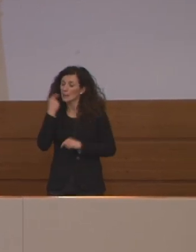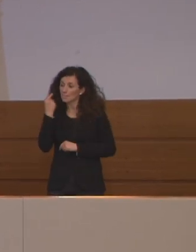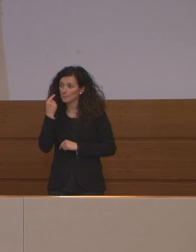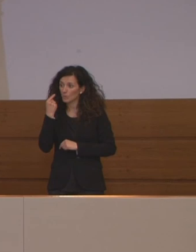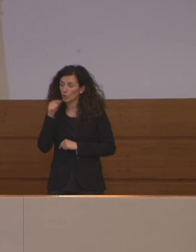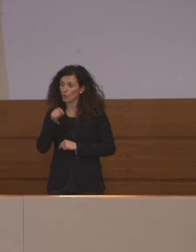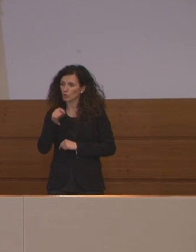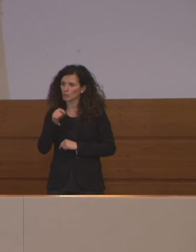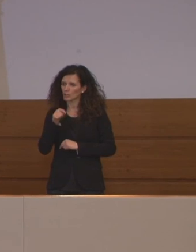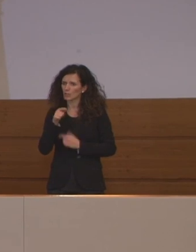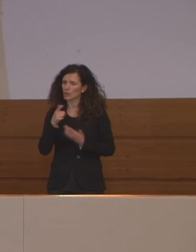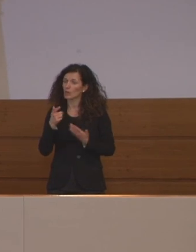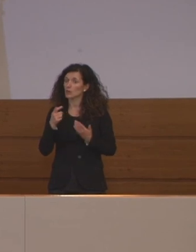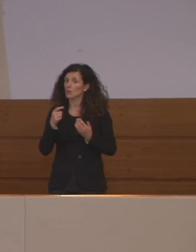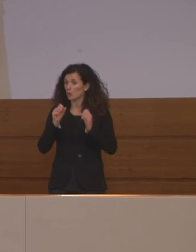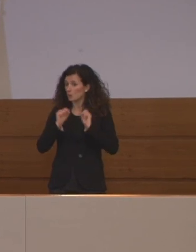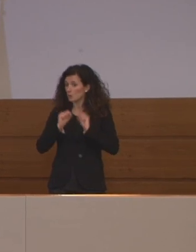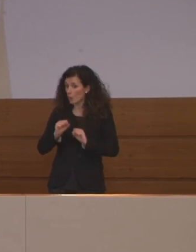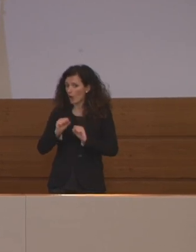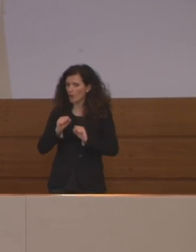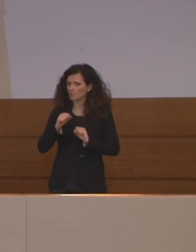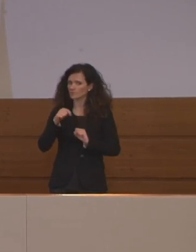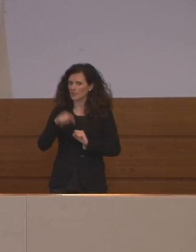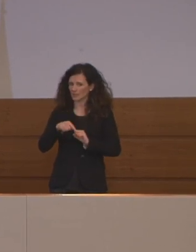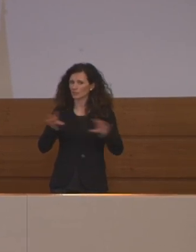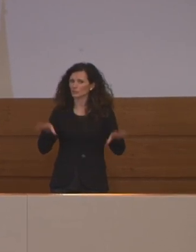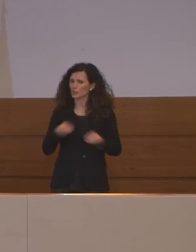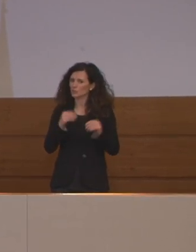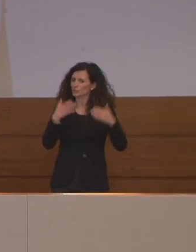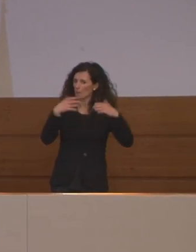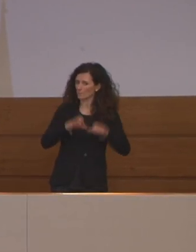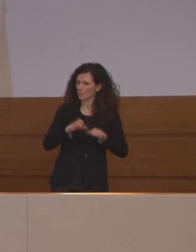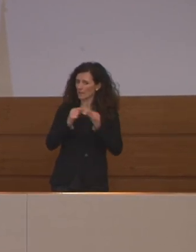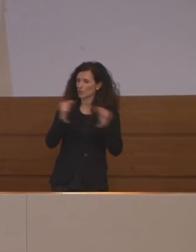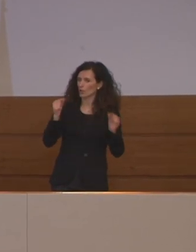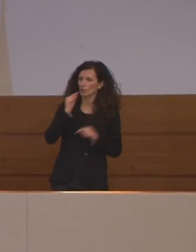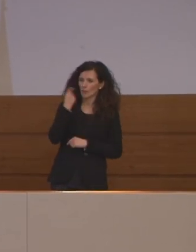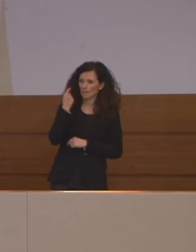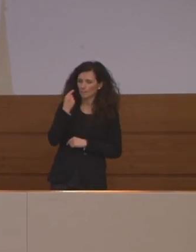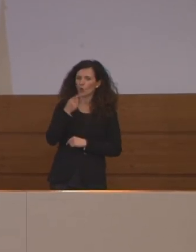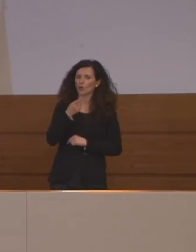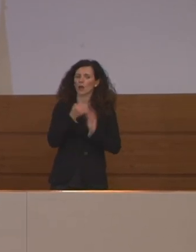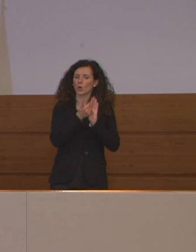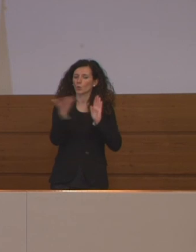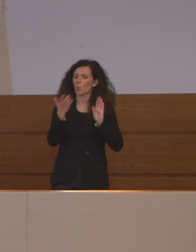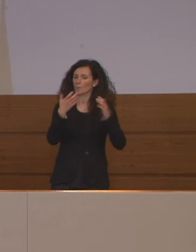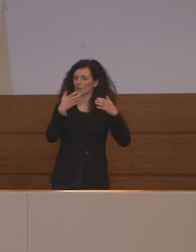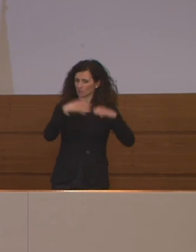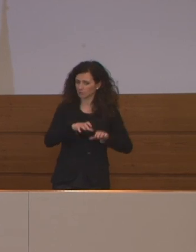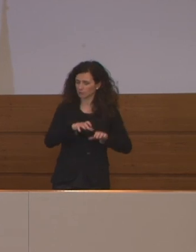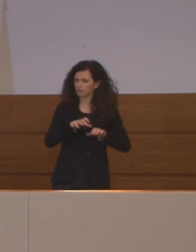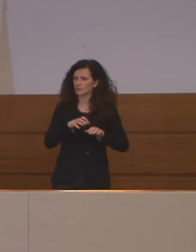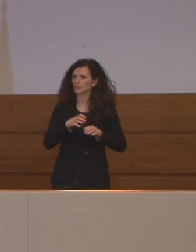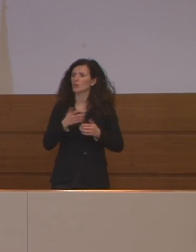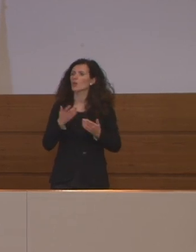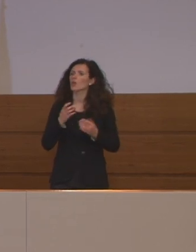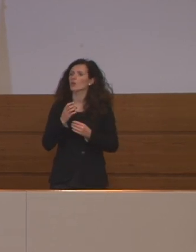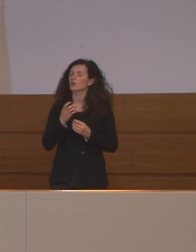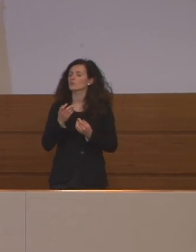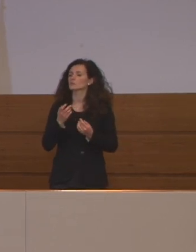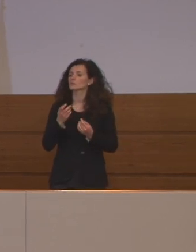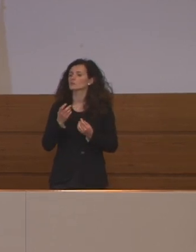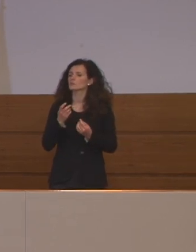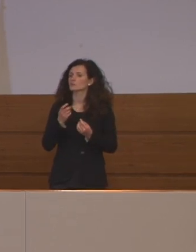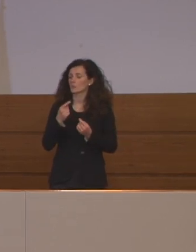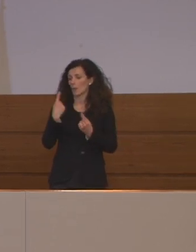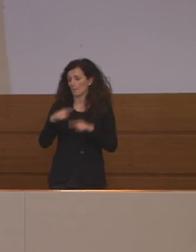stiano sempre facendo meno tamponi rispetto a prima per queste date sono in calo è una domanda che mi viene fatta spesso e quindi la rivolgo anche a voi